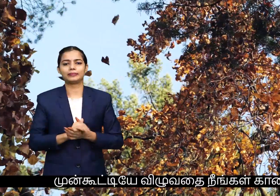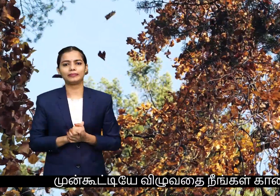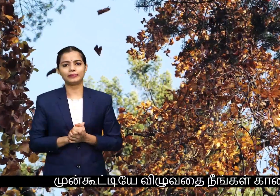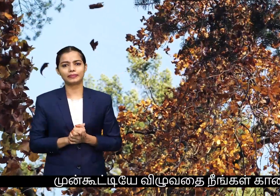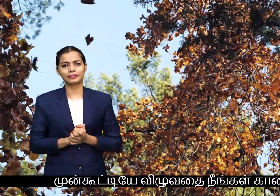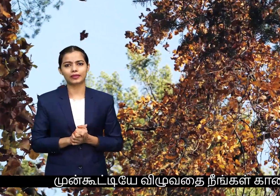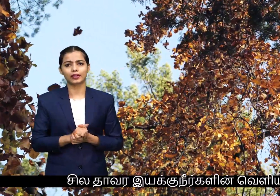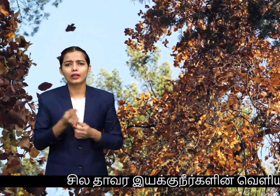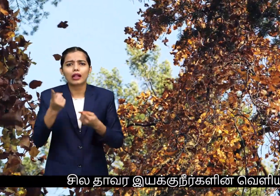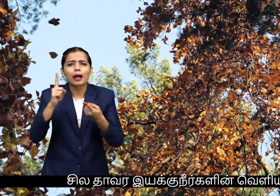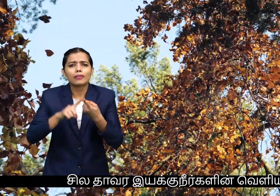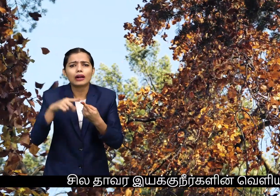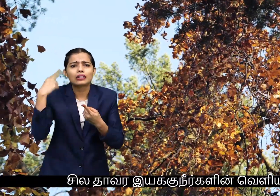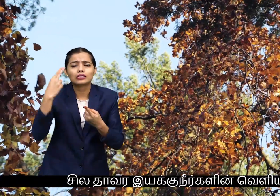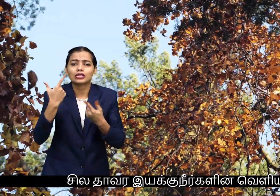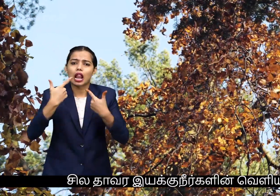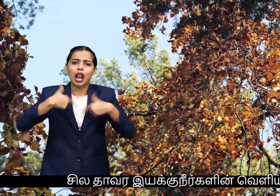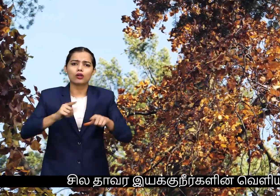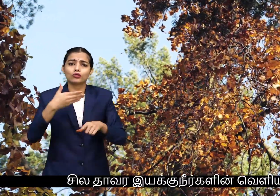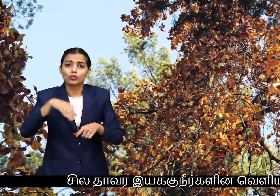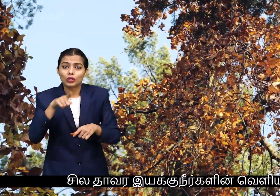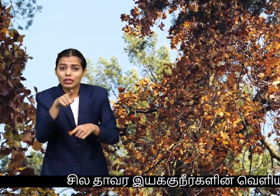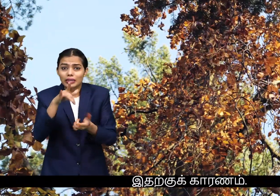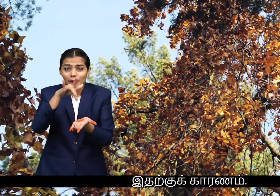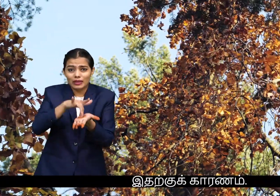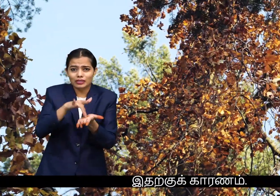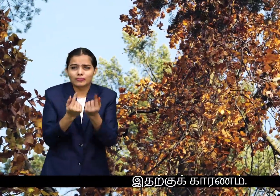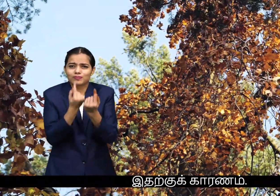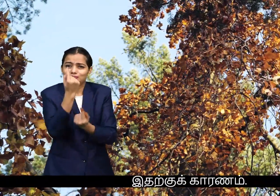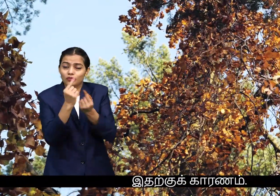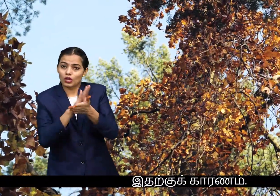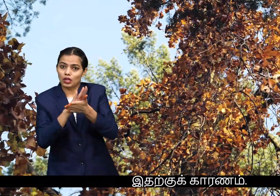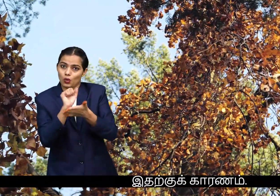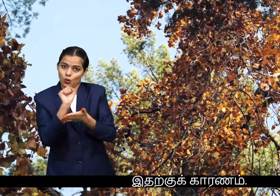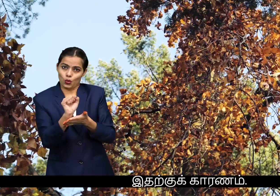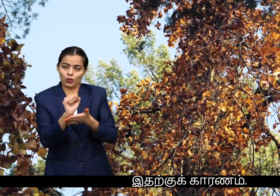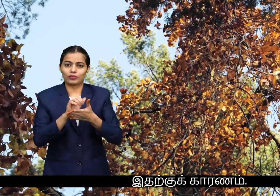நீங்கள் காணலாம். சில தாவர இயக்குநீர்களின் வெளியீடும் இதற்கு காரணம்.